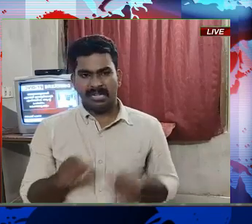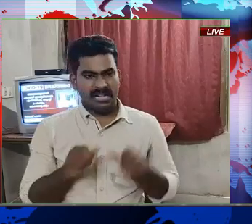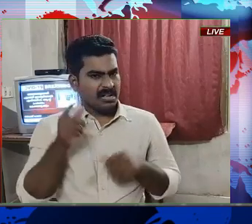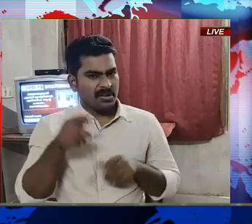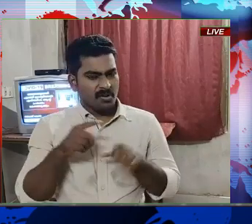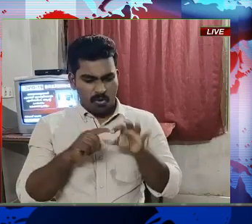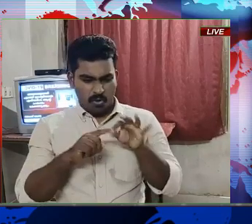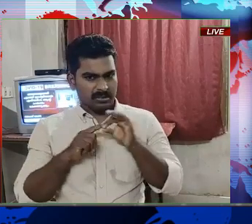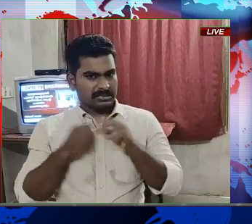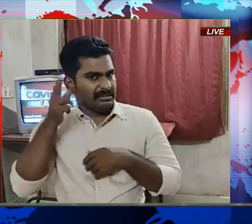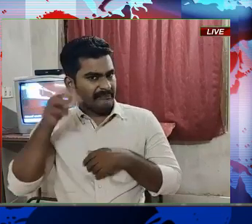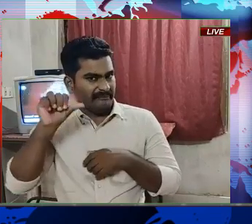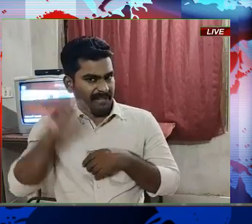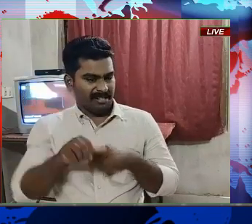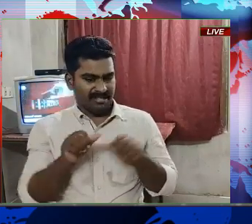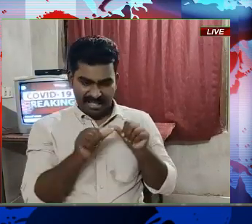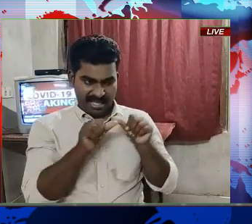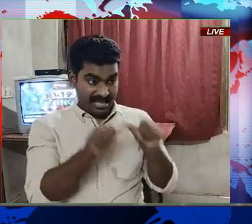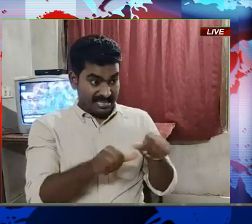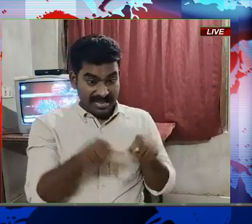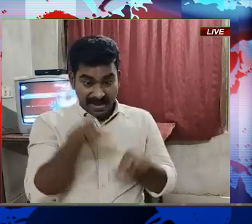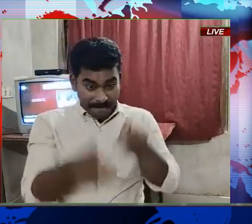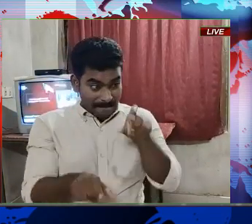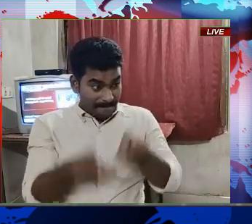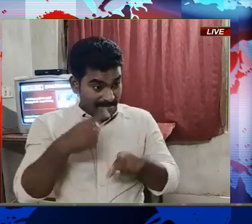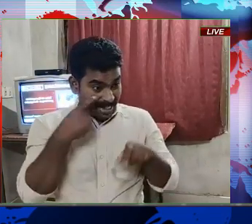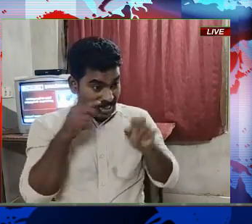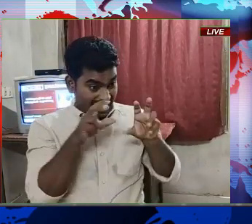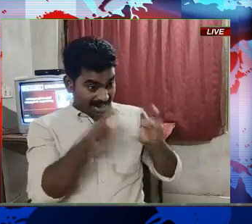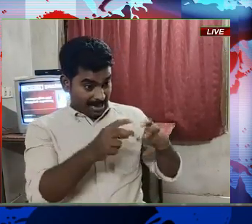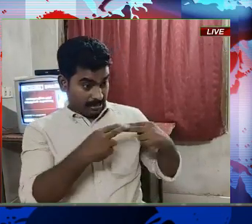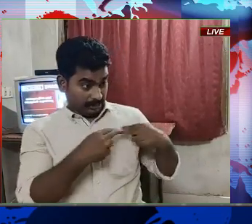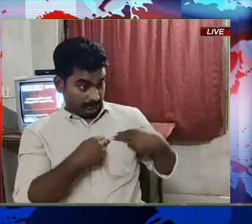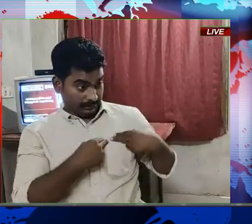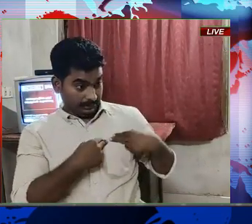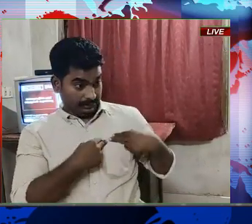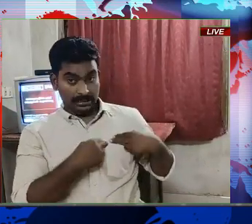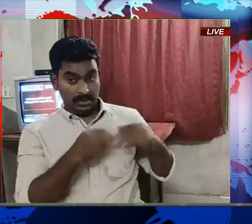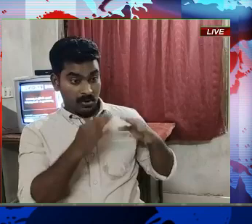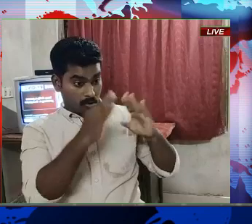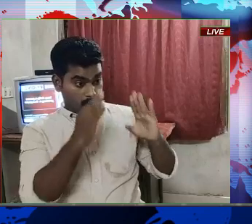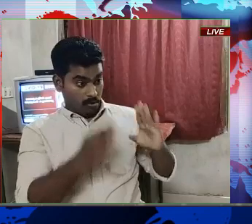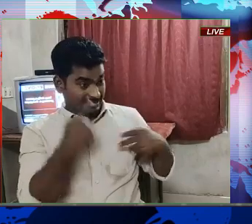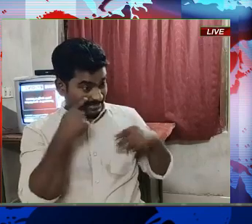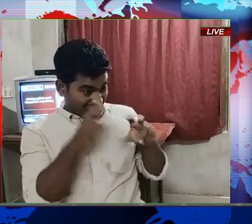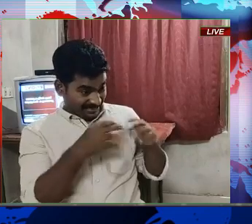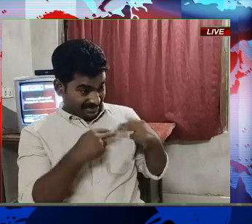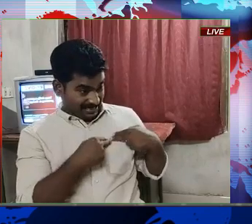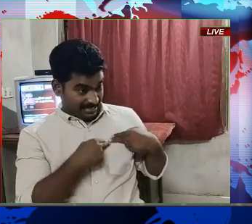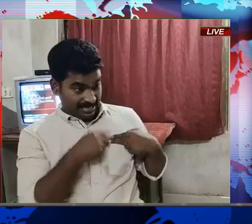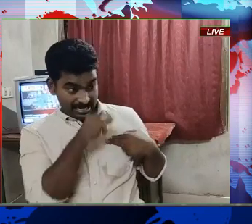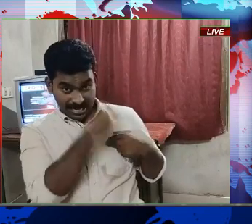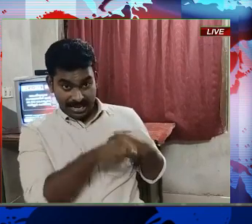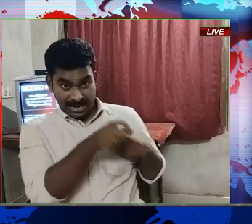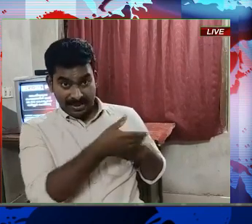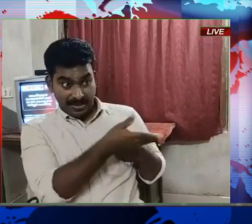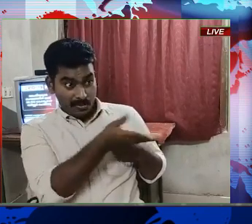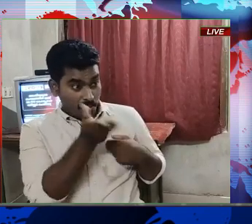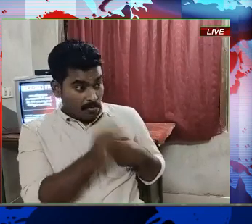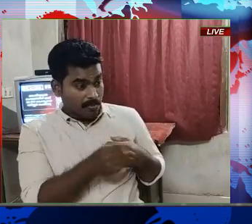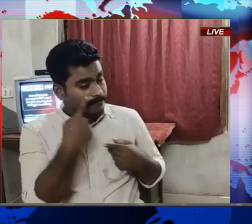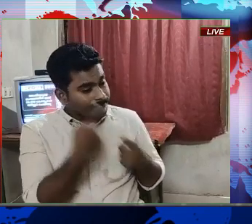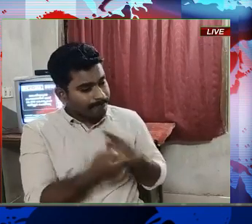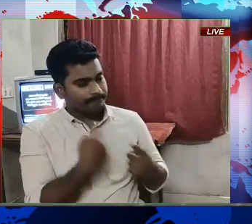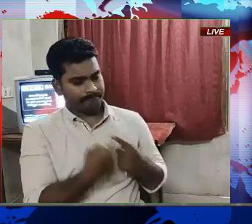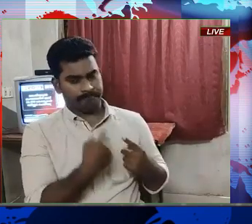തുടരുകയാണെന്ന് CM പറഞ്ഞു. ഇനി നമുക്ക് കേരളത്തിന് എന്താണ് ചെയ്യാനാവുക? ഇനി കേന്ദ്രവുമായിട്ട് കൂടുതൽ